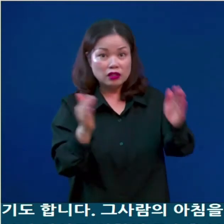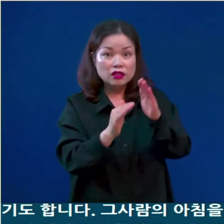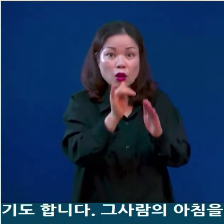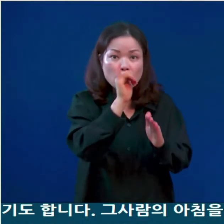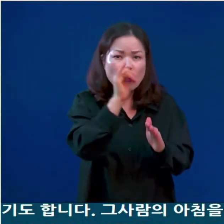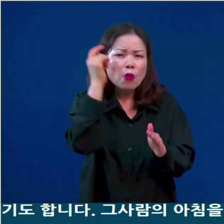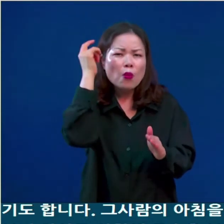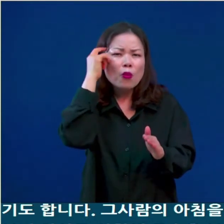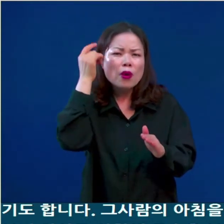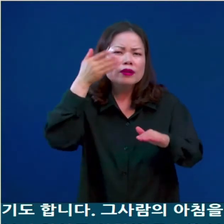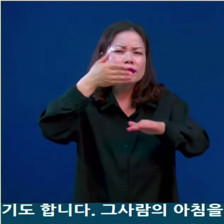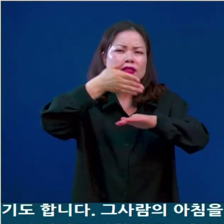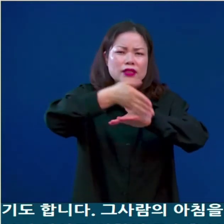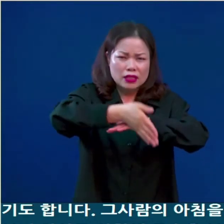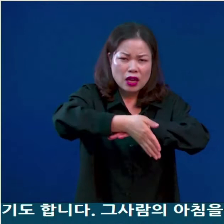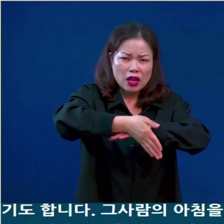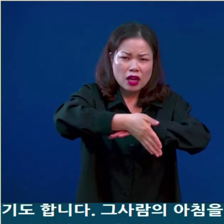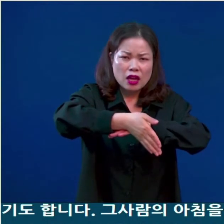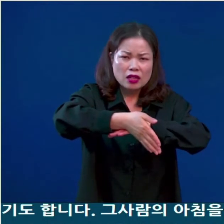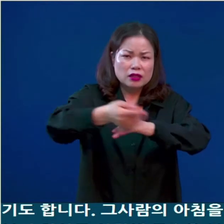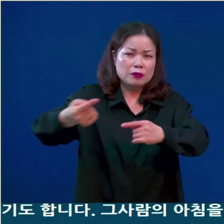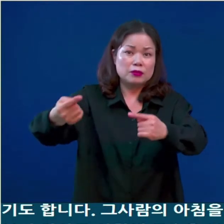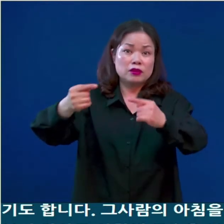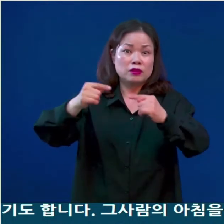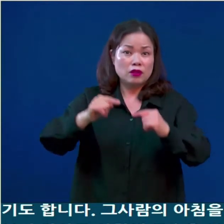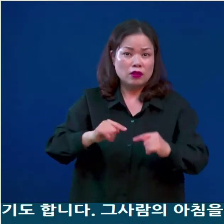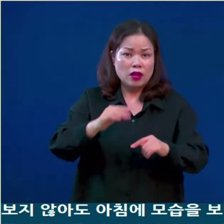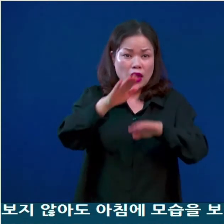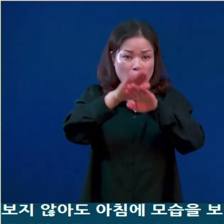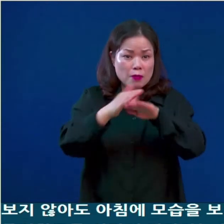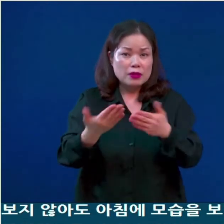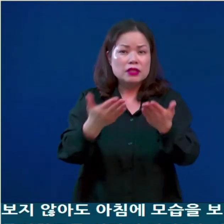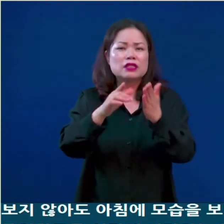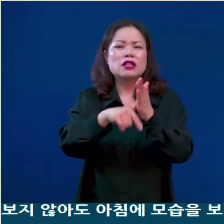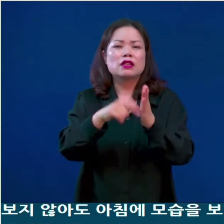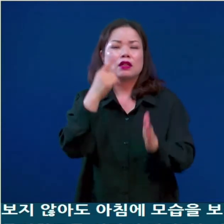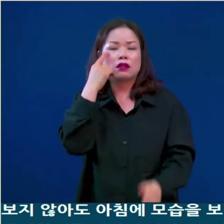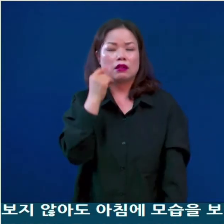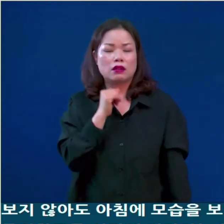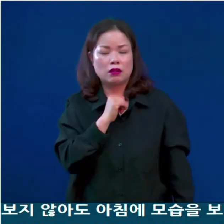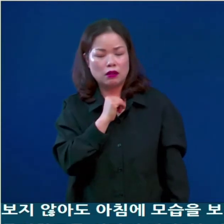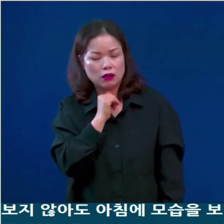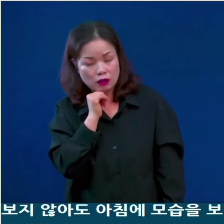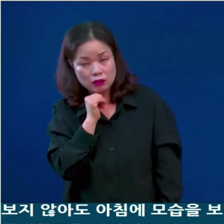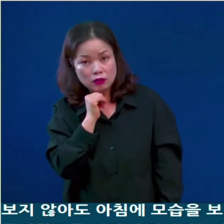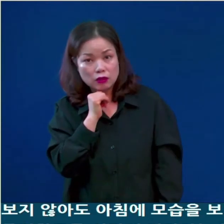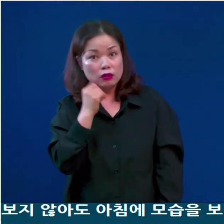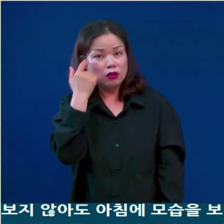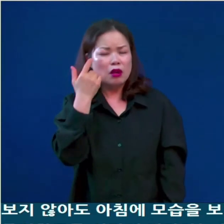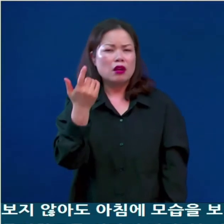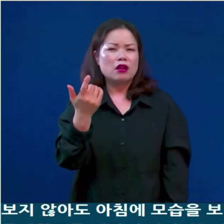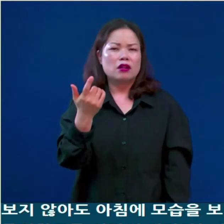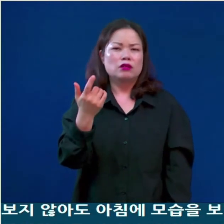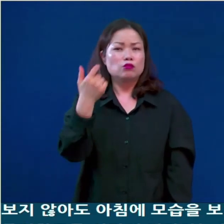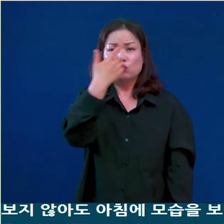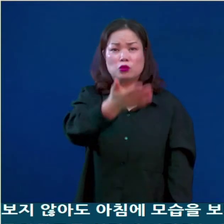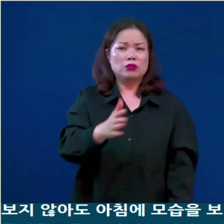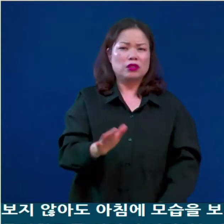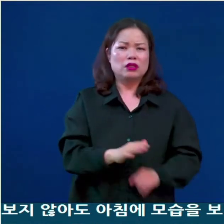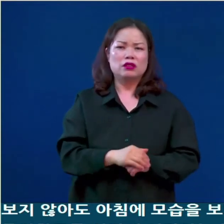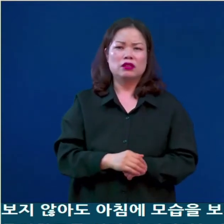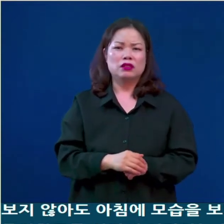왜 이들이 지각을 하고 예배 시간에 졸까요? 물어볼 필요도 없습니다.